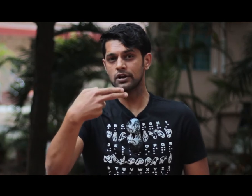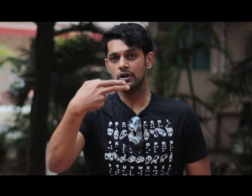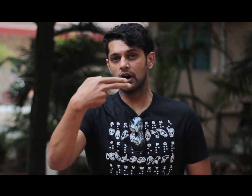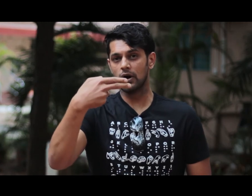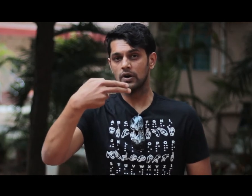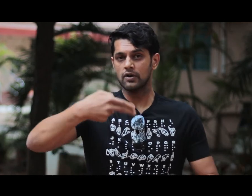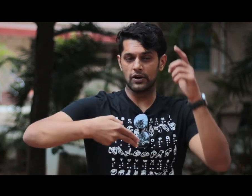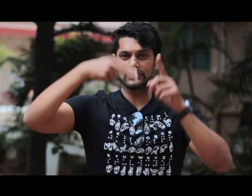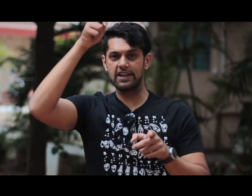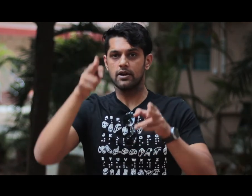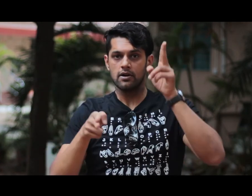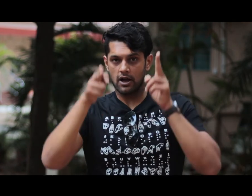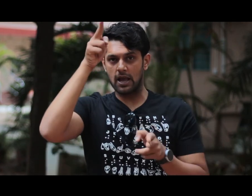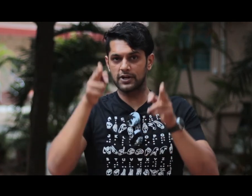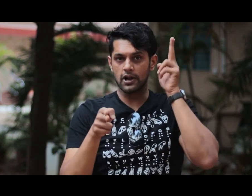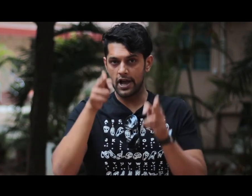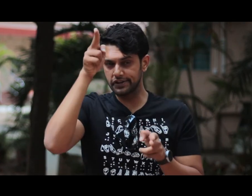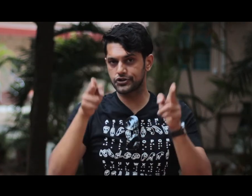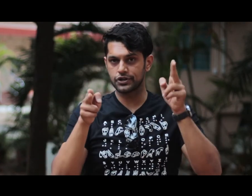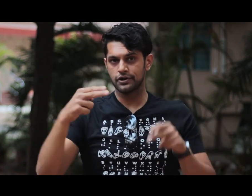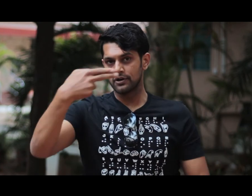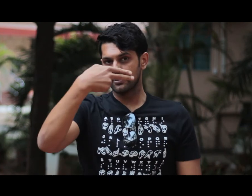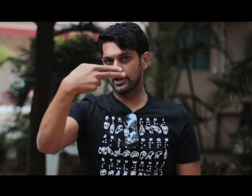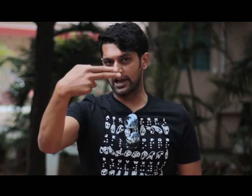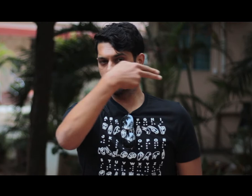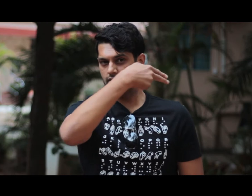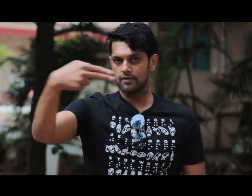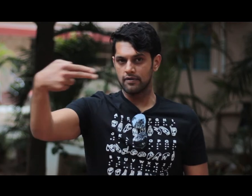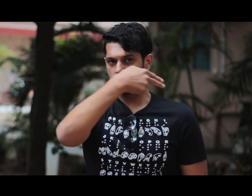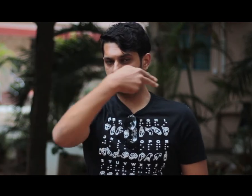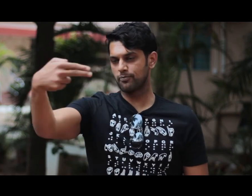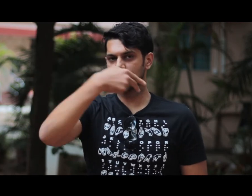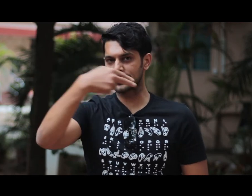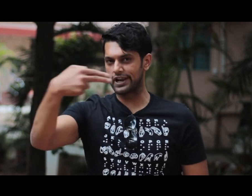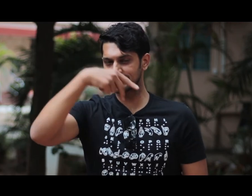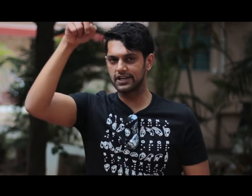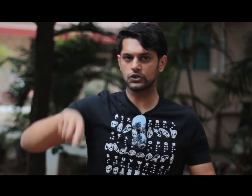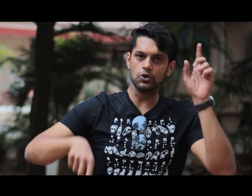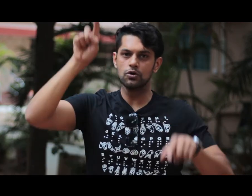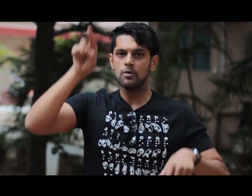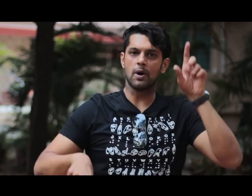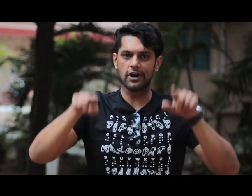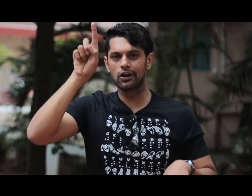ವೆನ್ ಯು ಸಿ ಕ್ಯಾಪಿಟಲ್ ಹೆಚ್ ದ ಲೈನ್ ವಿಚ್ which connects these two perpendicular